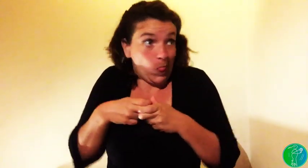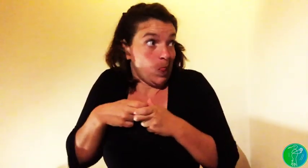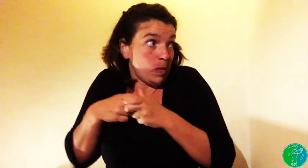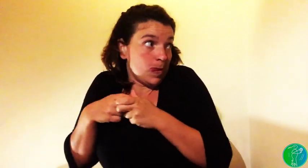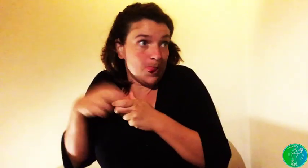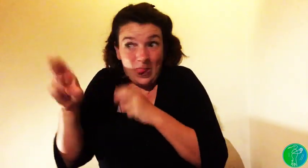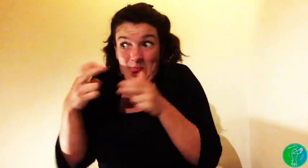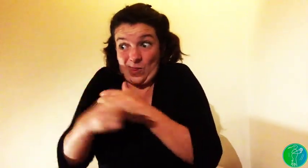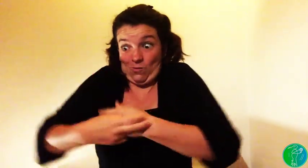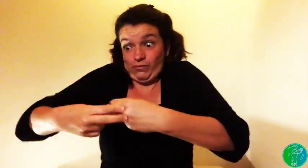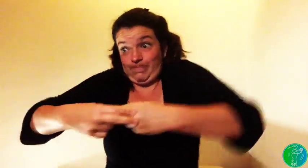Puis,